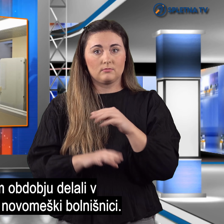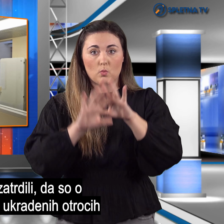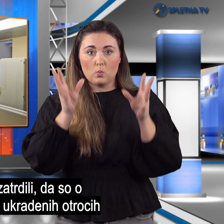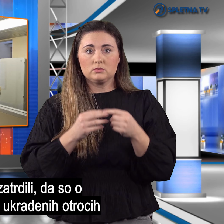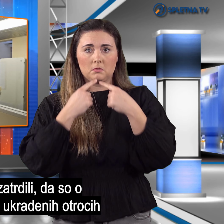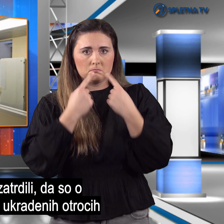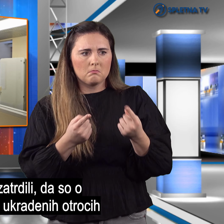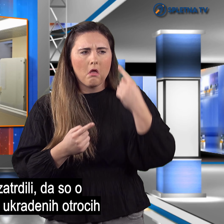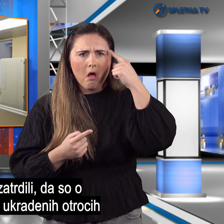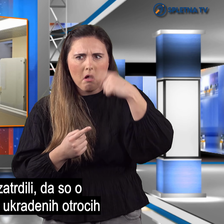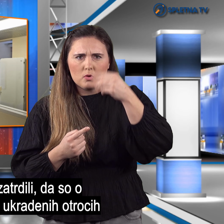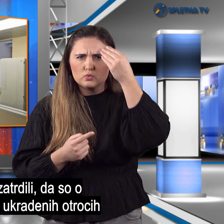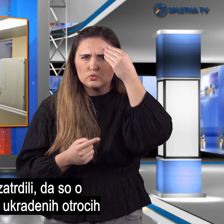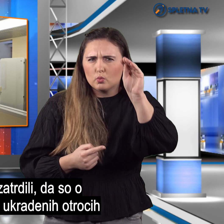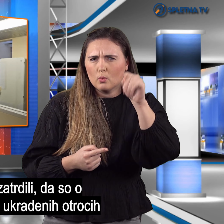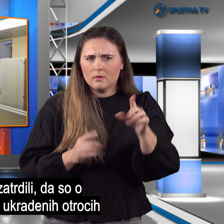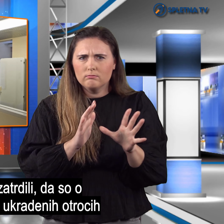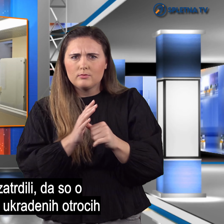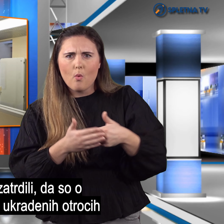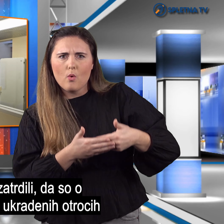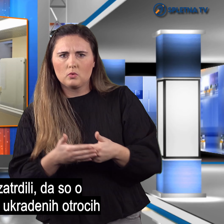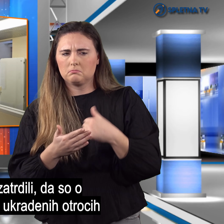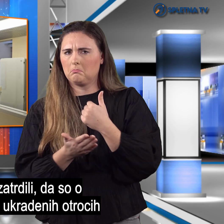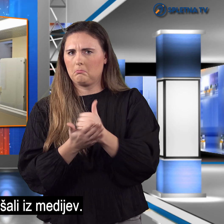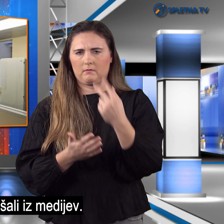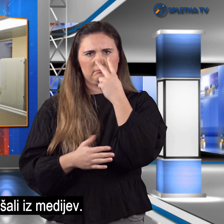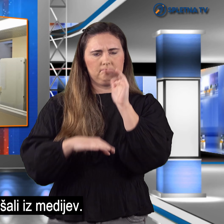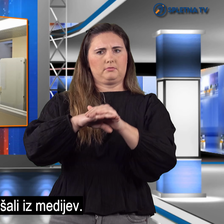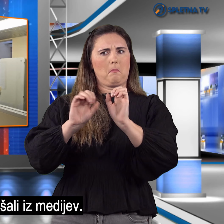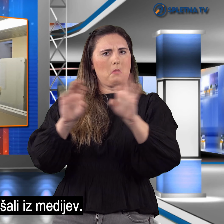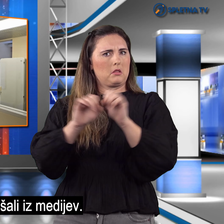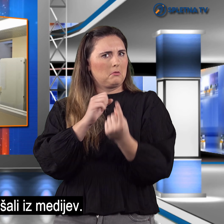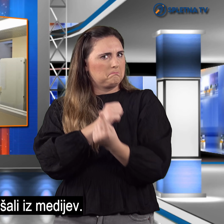Vsi so zatrdili, da so o domnevno ukradenih otrocih prvič slišali iz medijev.